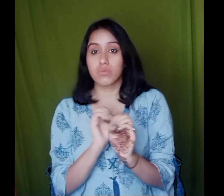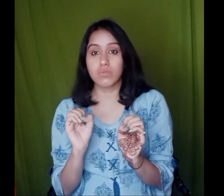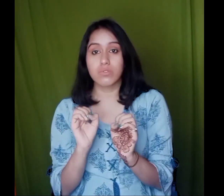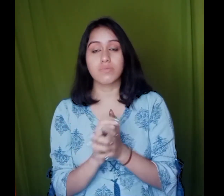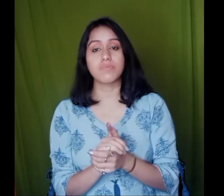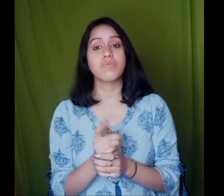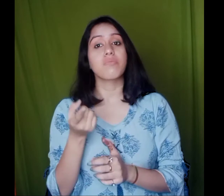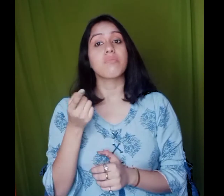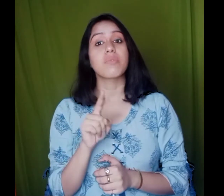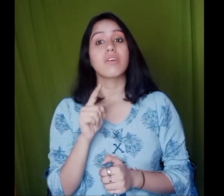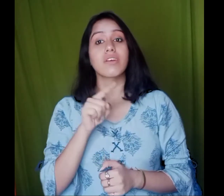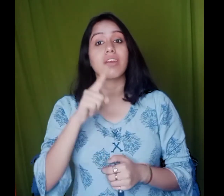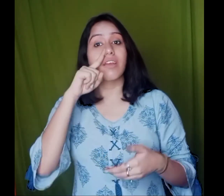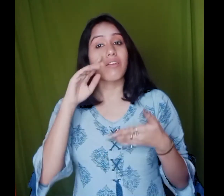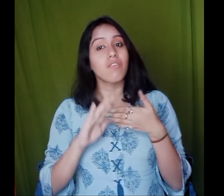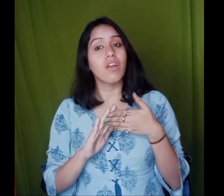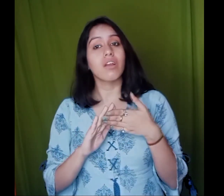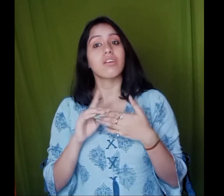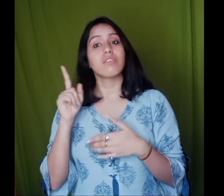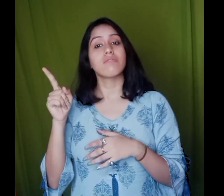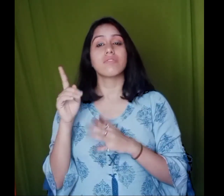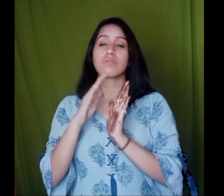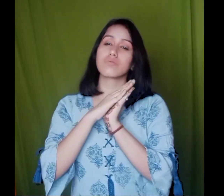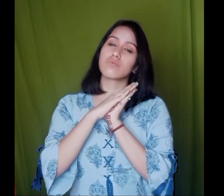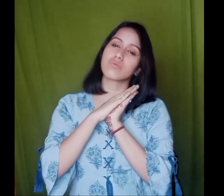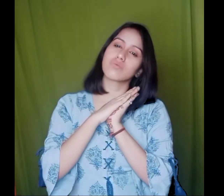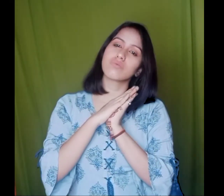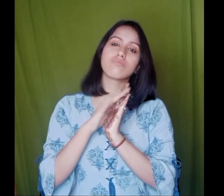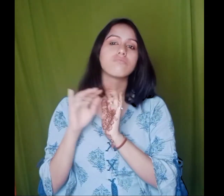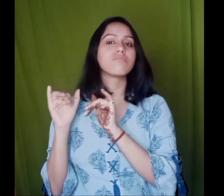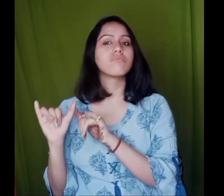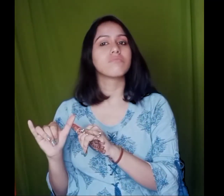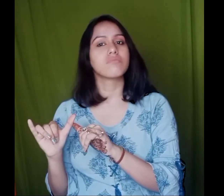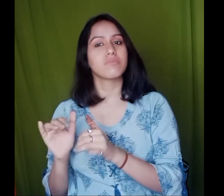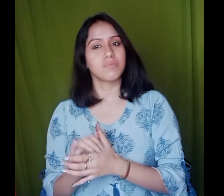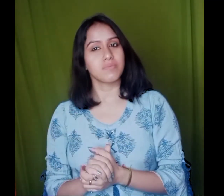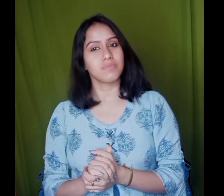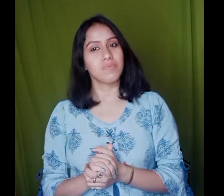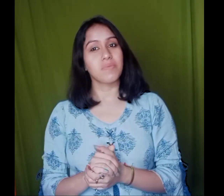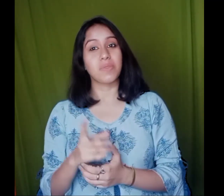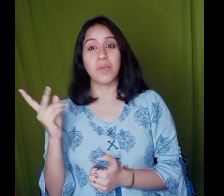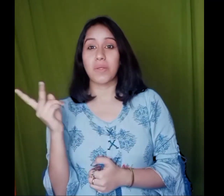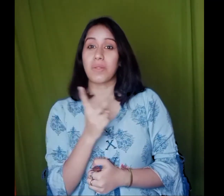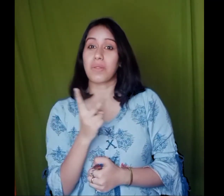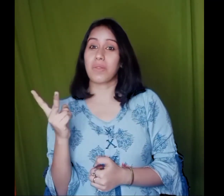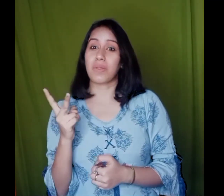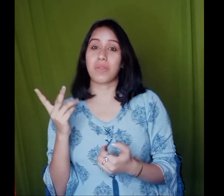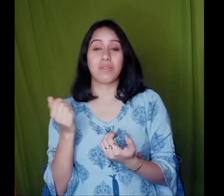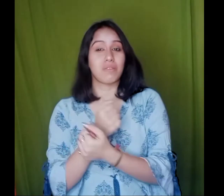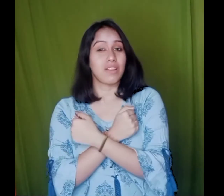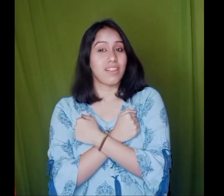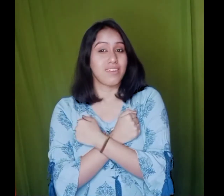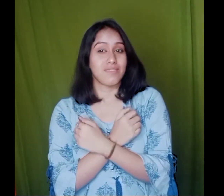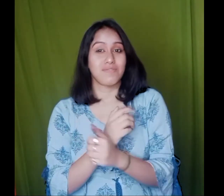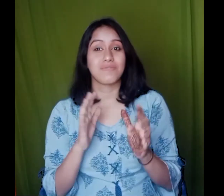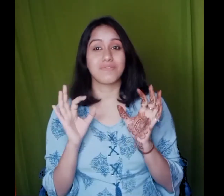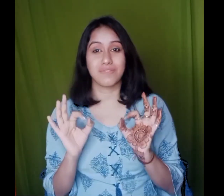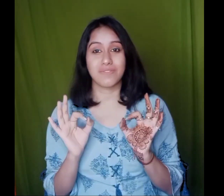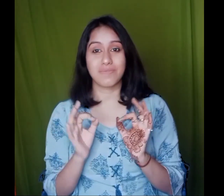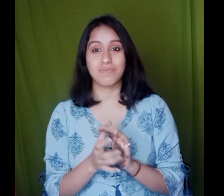बात समझाई। उन्होंने सहर्ष इस बात को स्वीकार लिया। वनवास के 14 वर्ष लक्ष्मण जी दिन रात